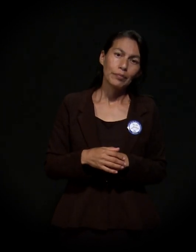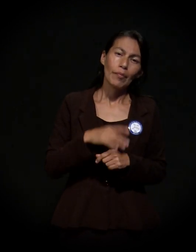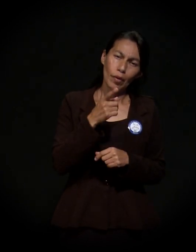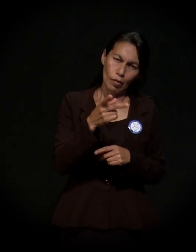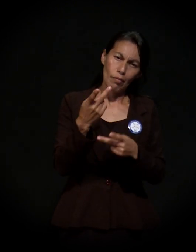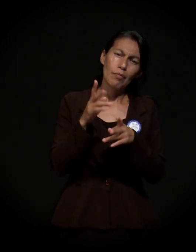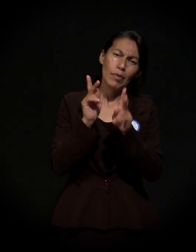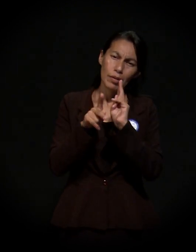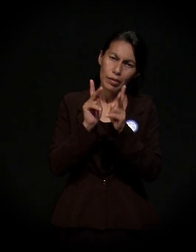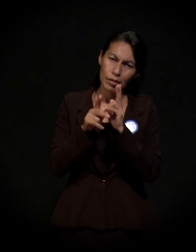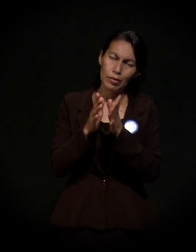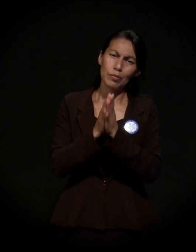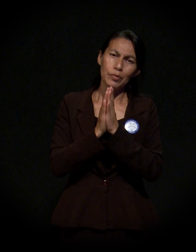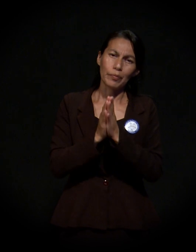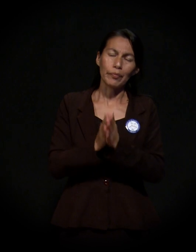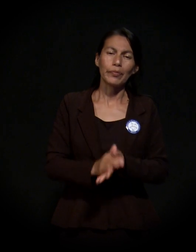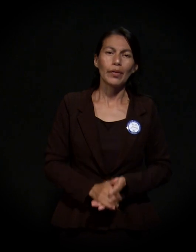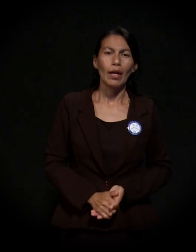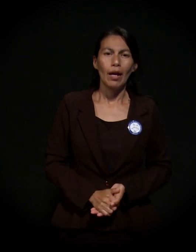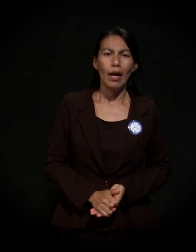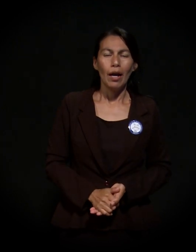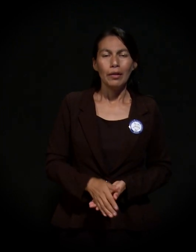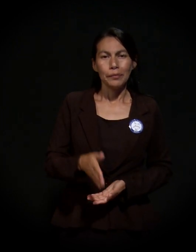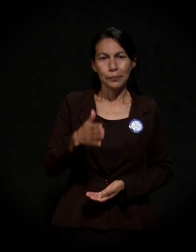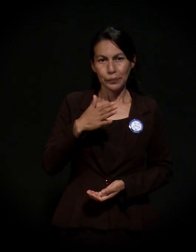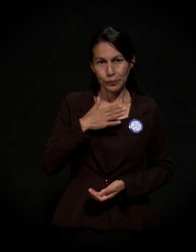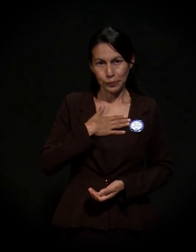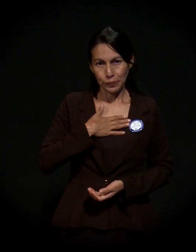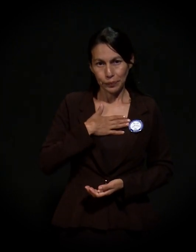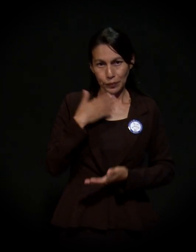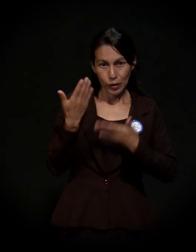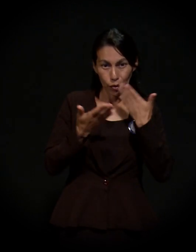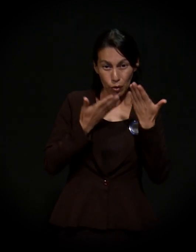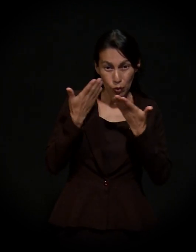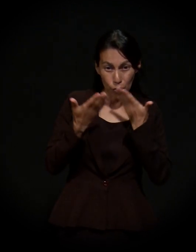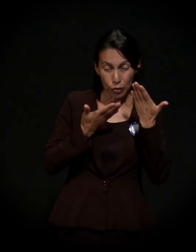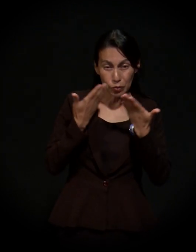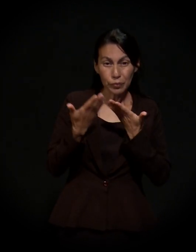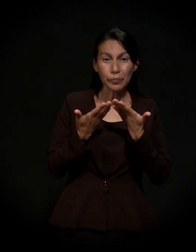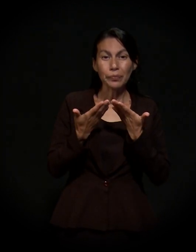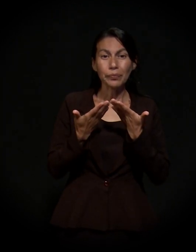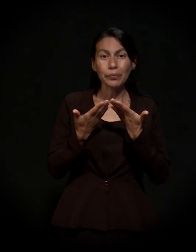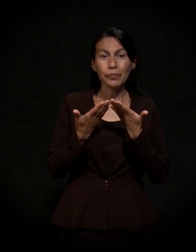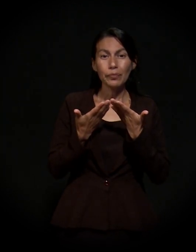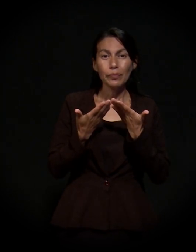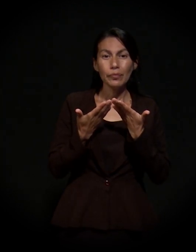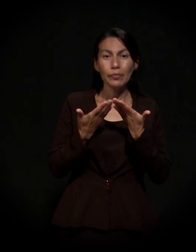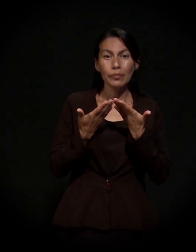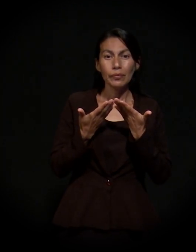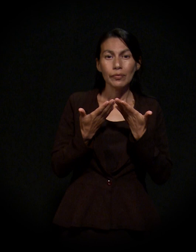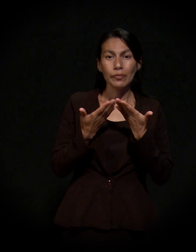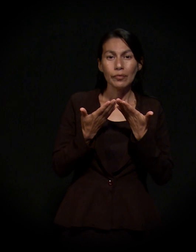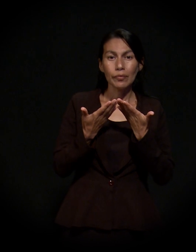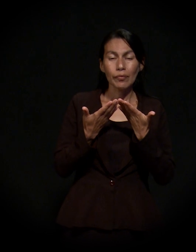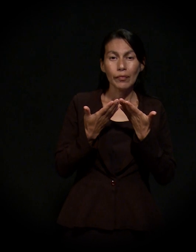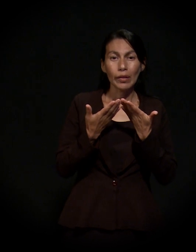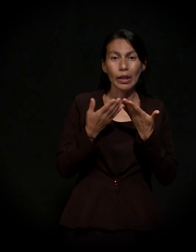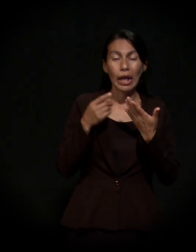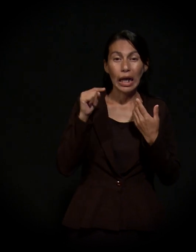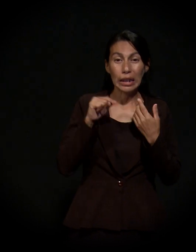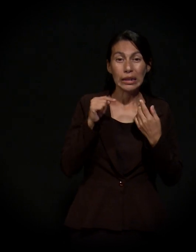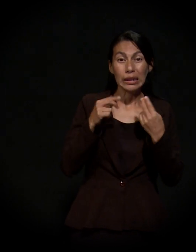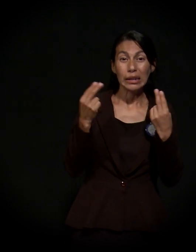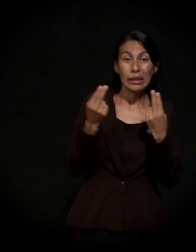mi preparación académica tuvo que ver la necesidad de